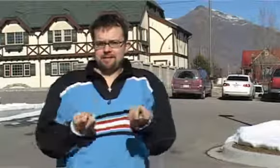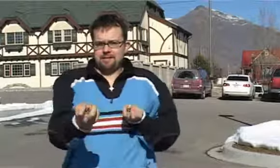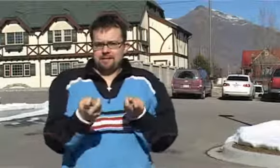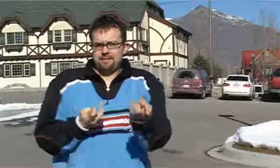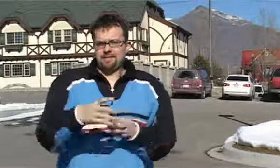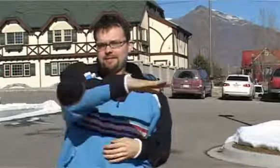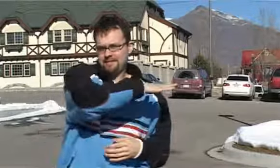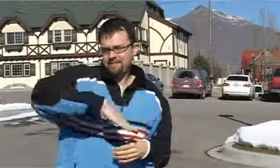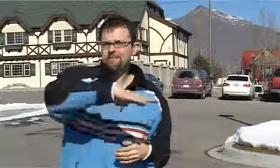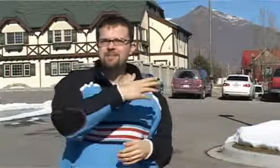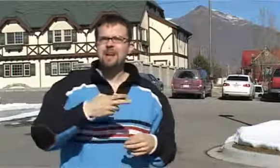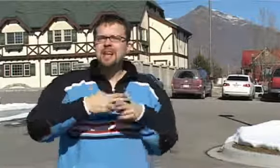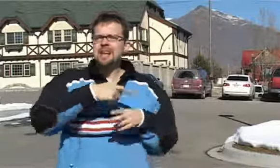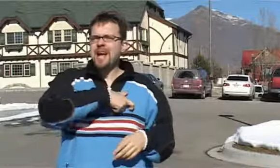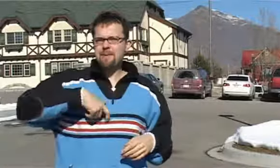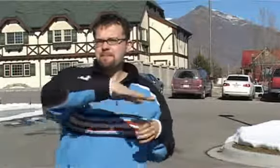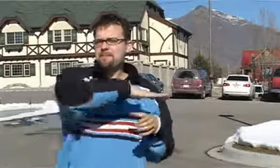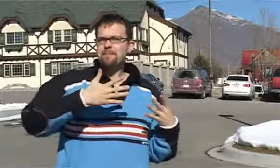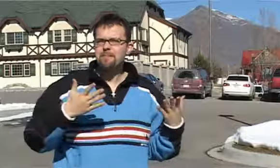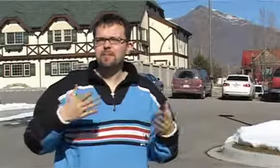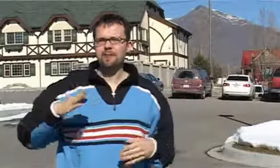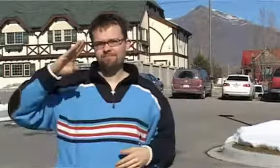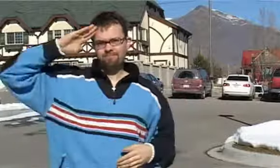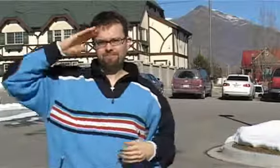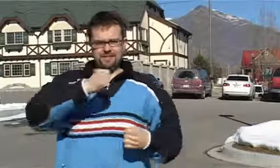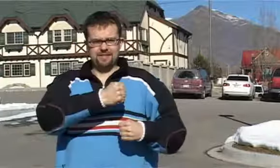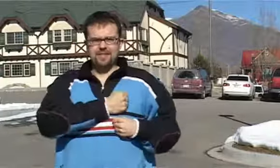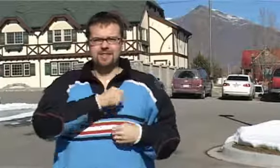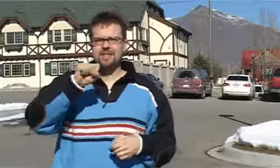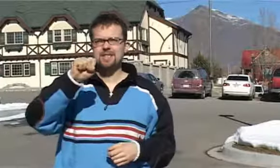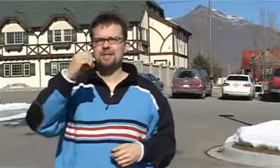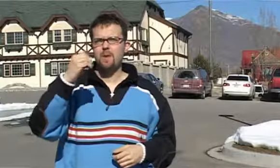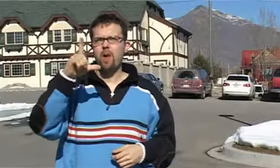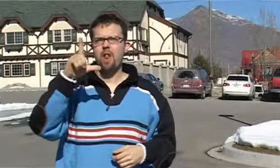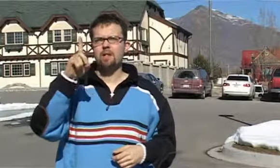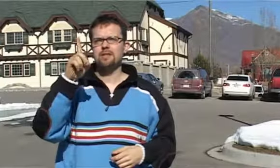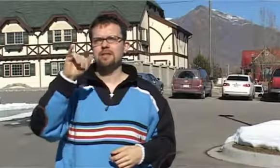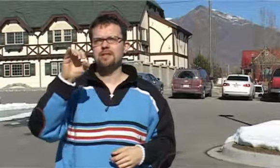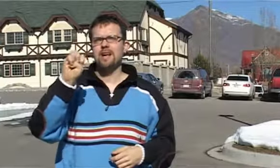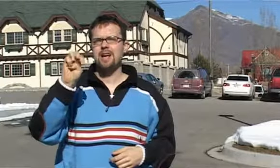einem neuen Ort, dort wo die Langlaufrennen stattfinden. Der Ort nennt